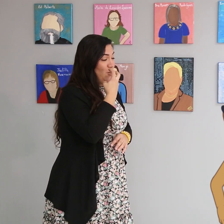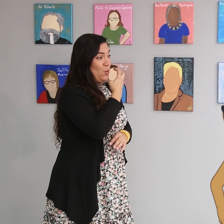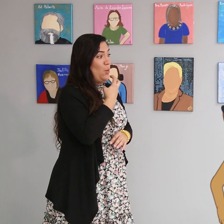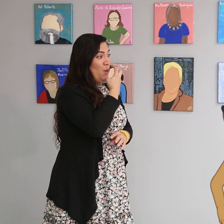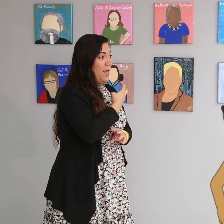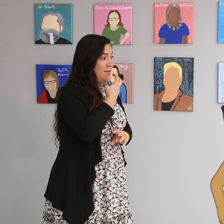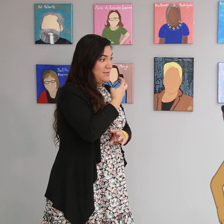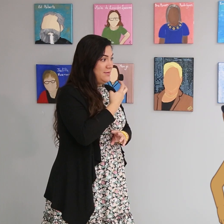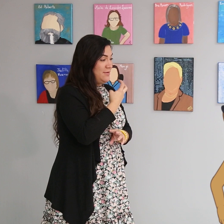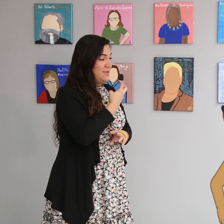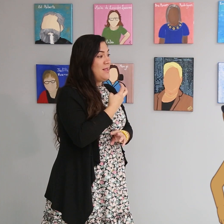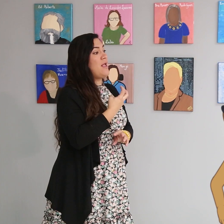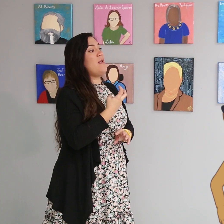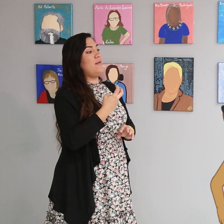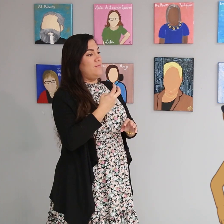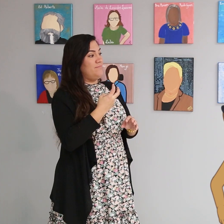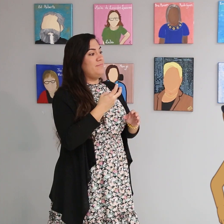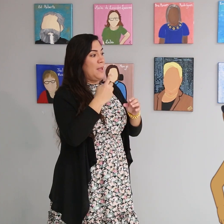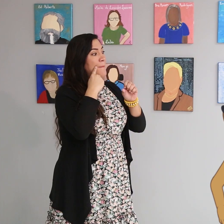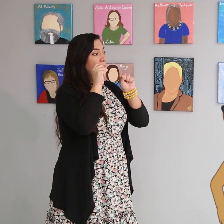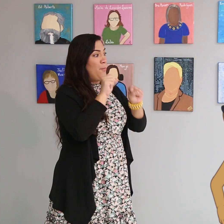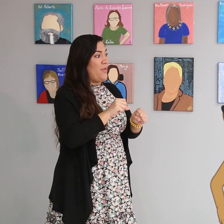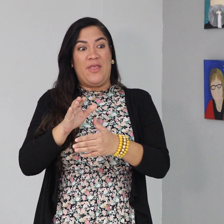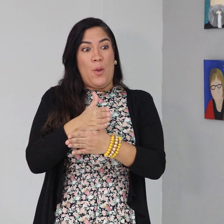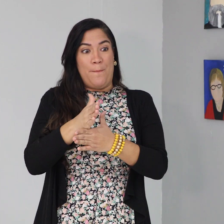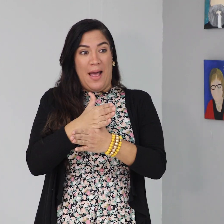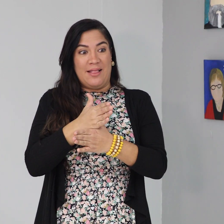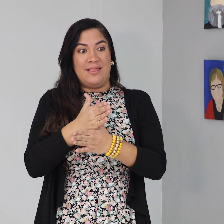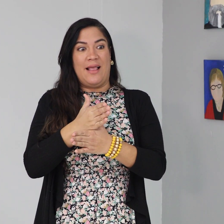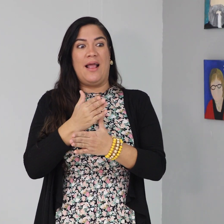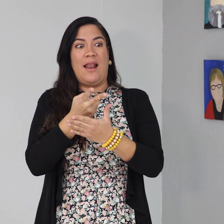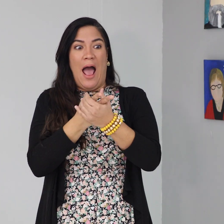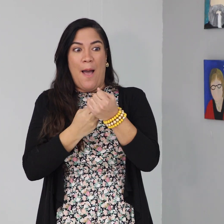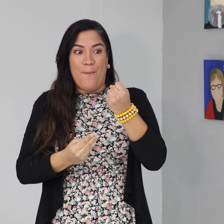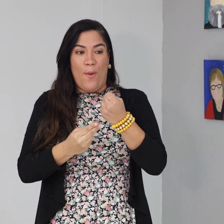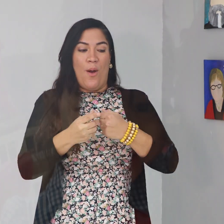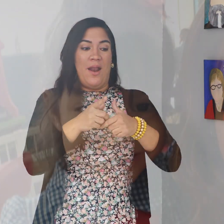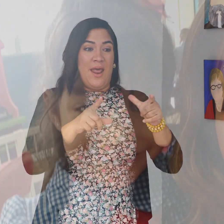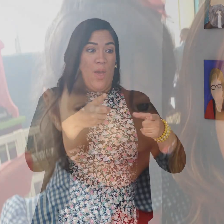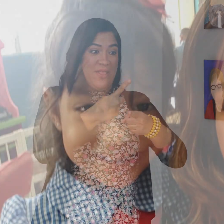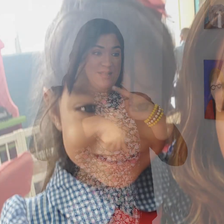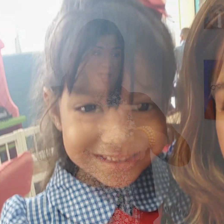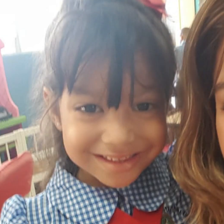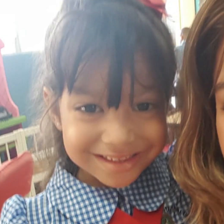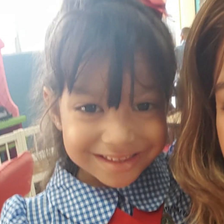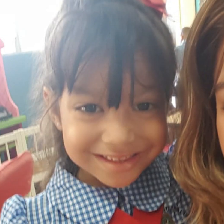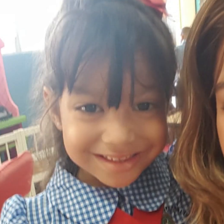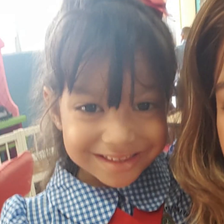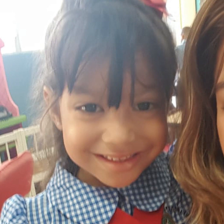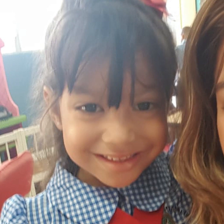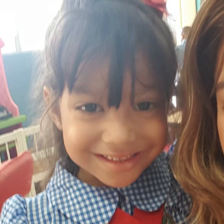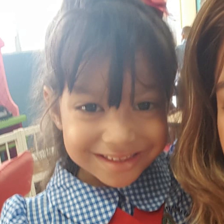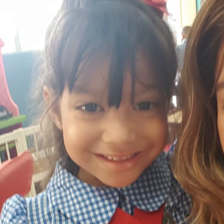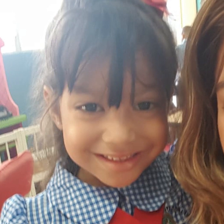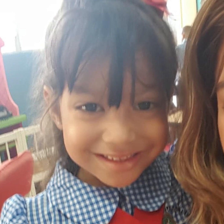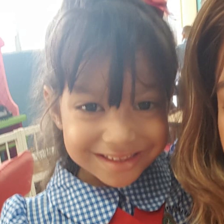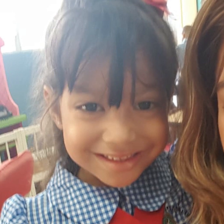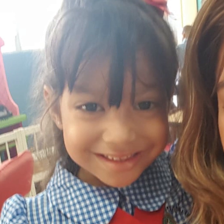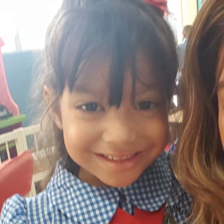Yo trato de comunicarme leyendo los labios, pero poder compartir ambos, labiolectura y